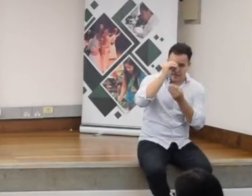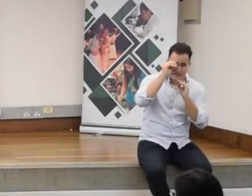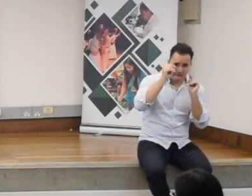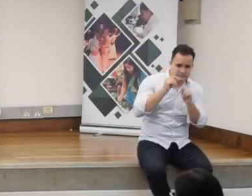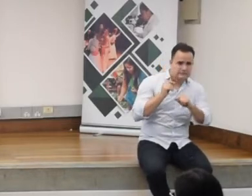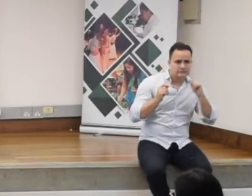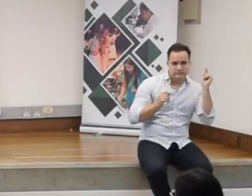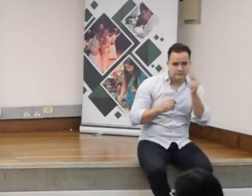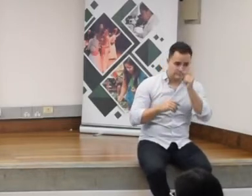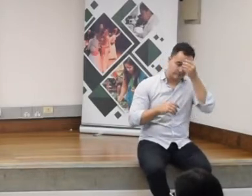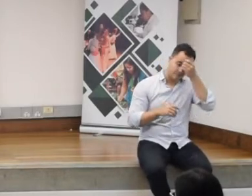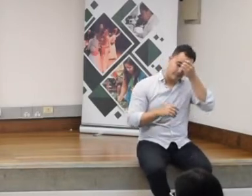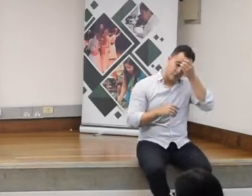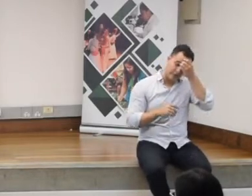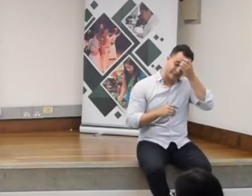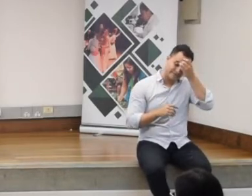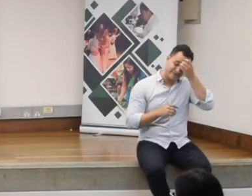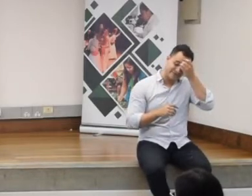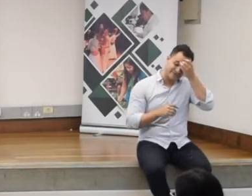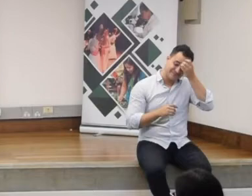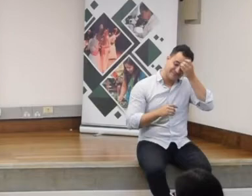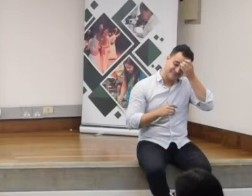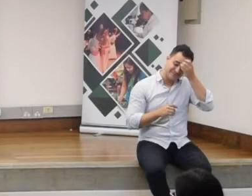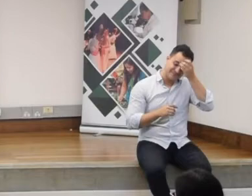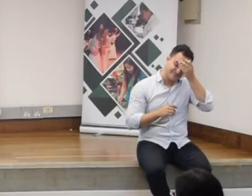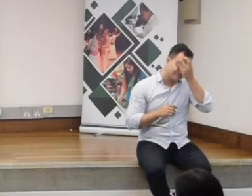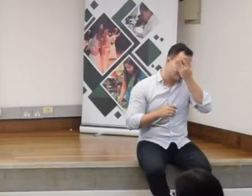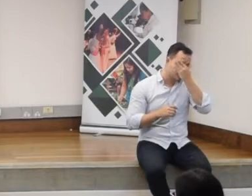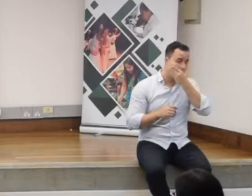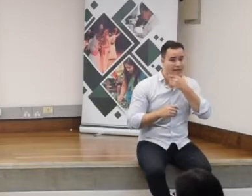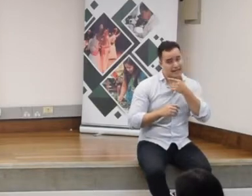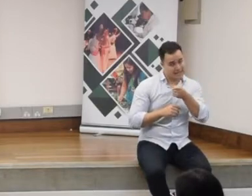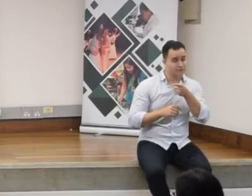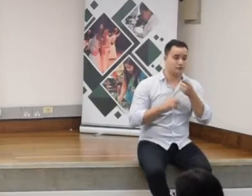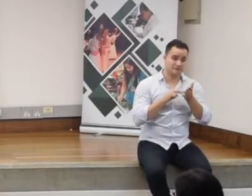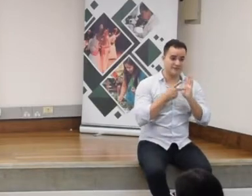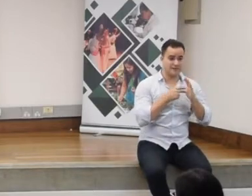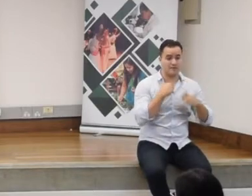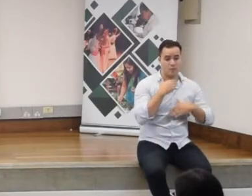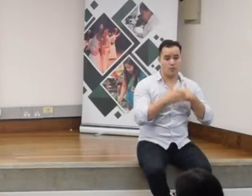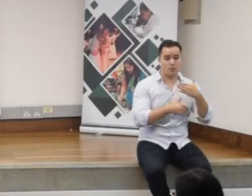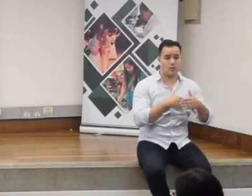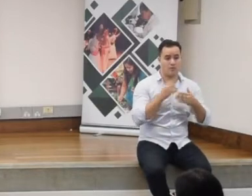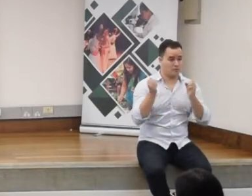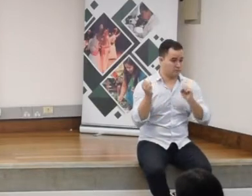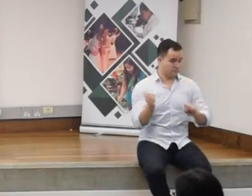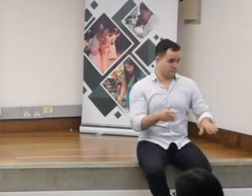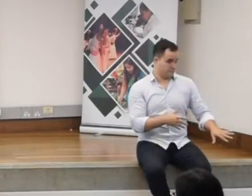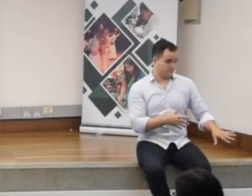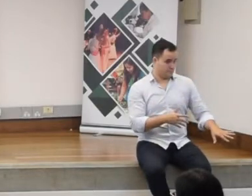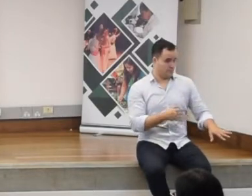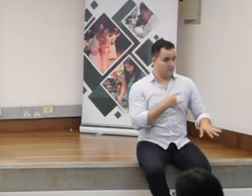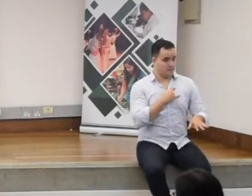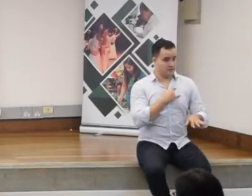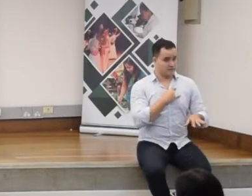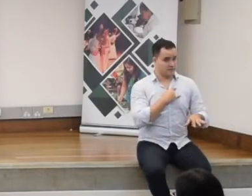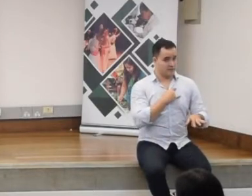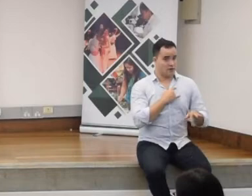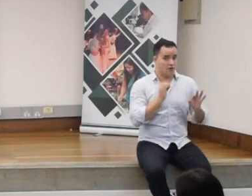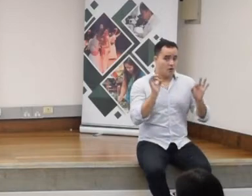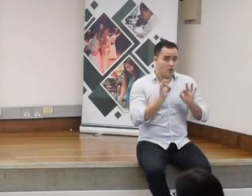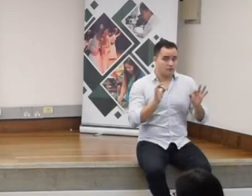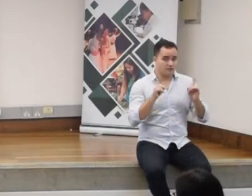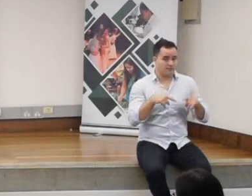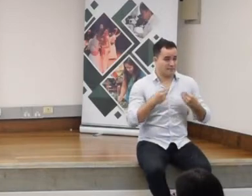unos episodios que están reiterando quizá una posibilidad de abandonar no solamente la universidad, sino la existencia que estamos viviendo nosotras